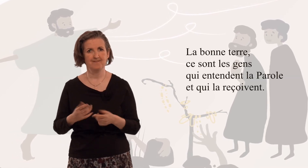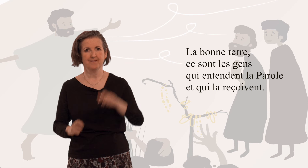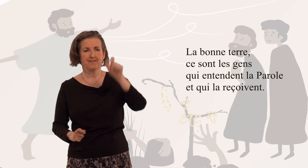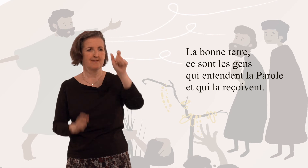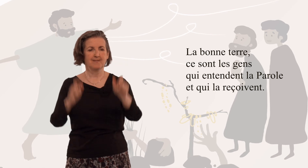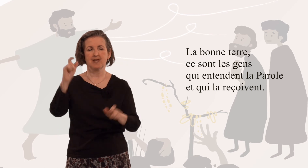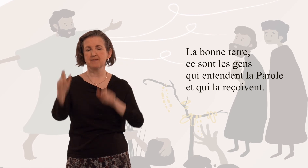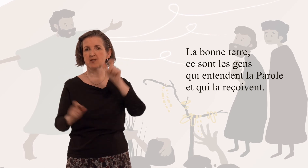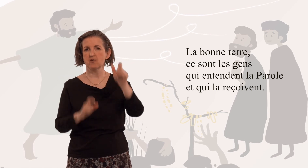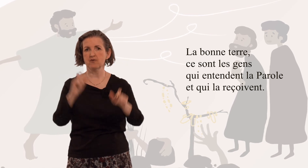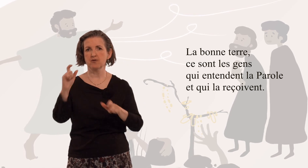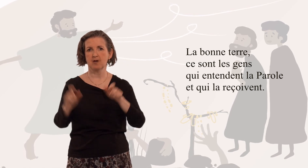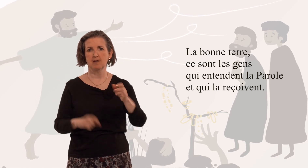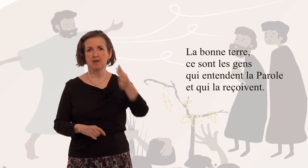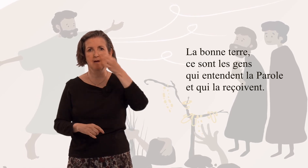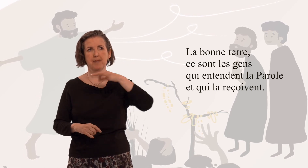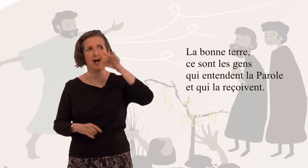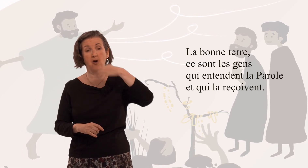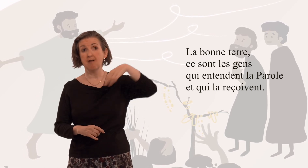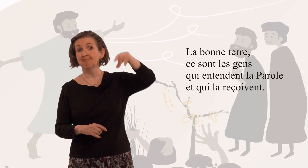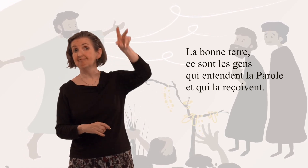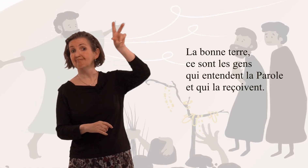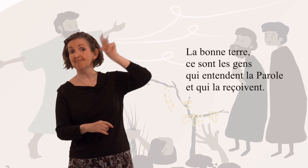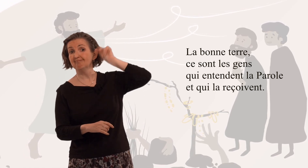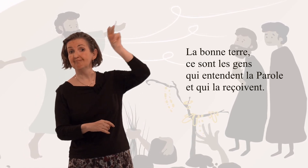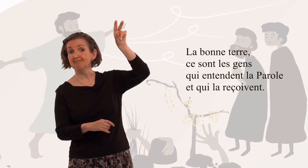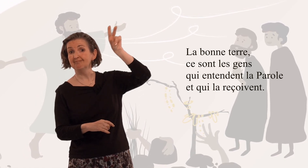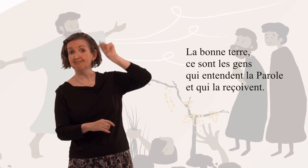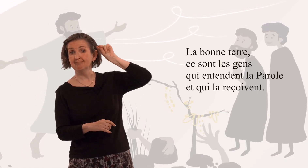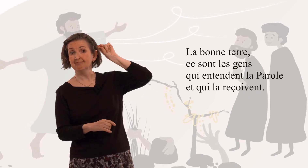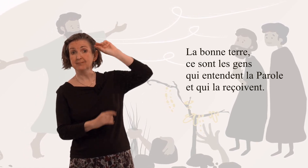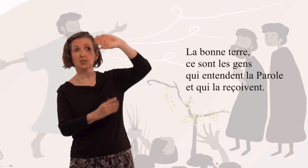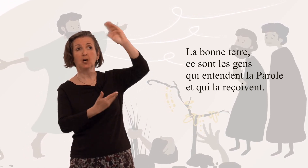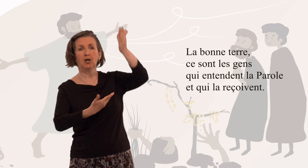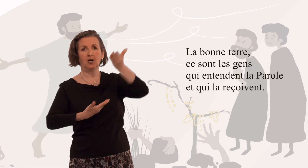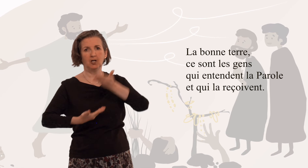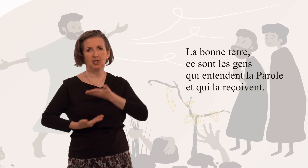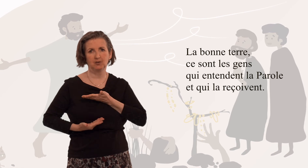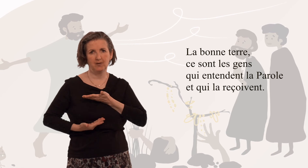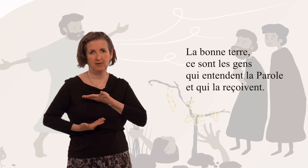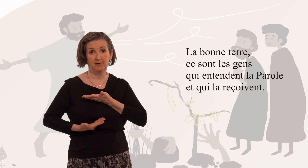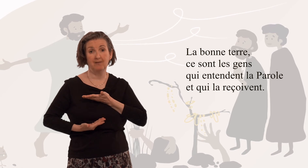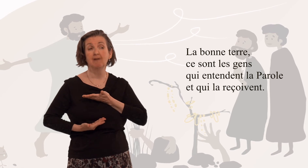La bonne terre, ce sont les gens qui entendent la parole et qui la reçoivent.